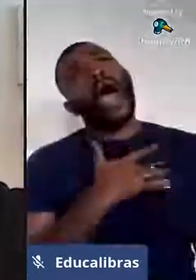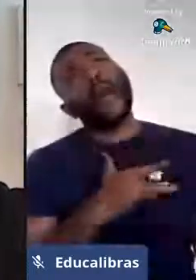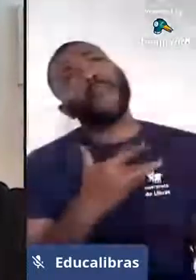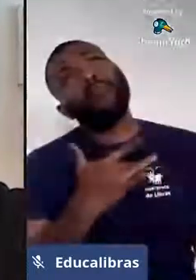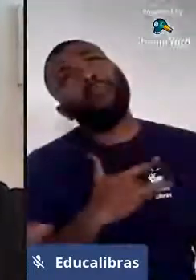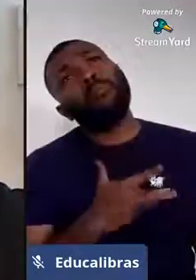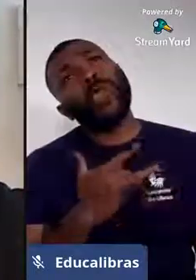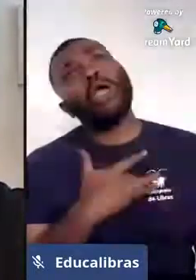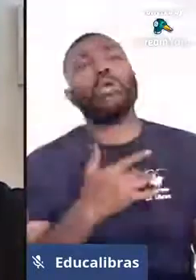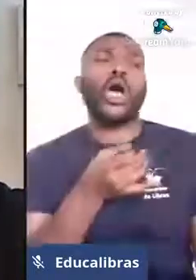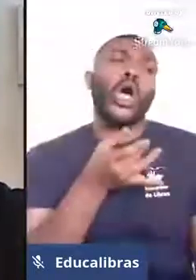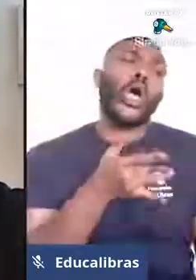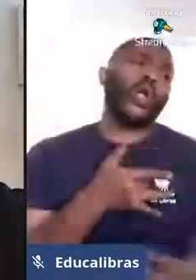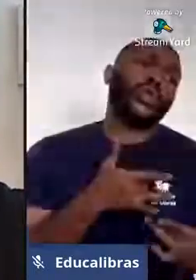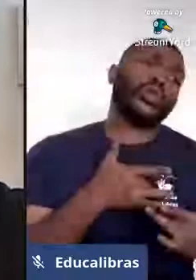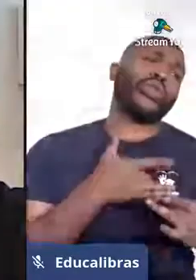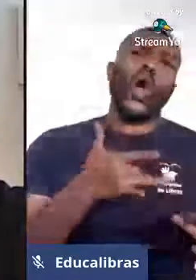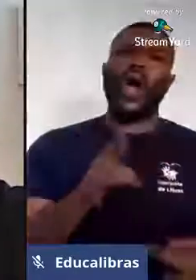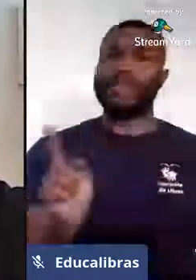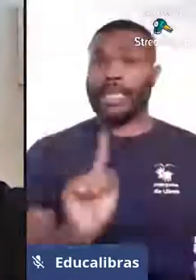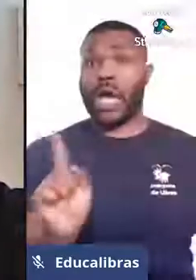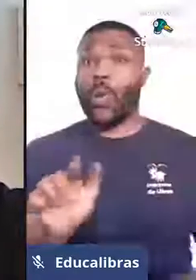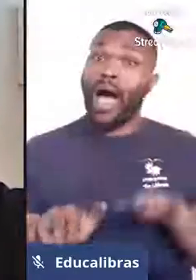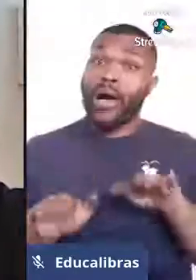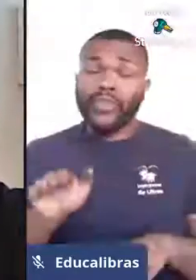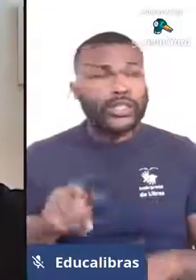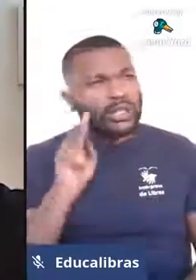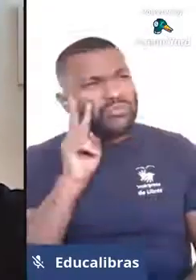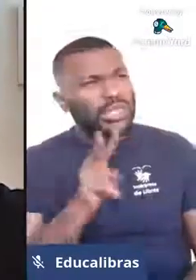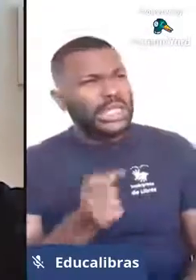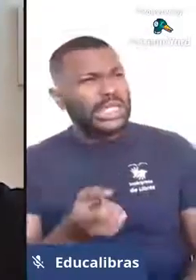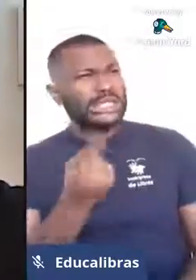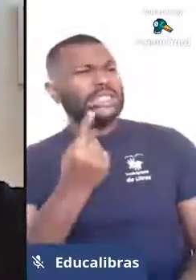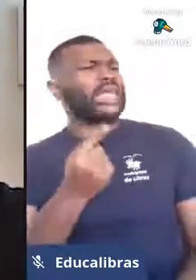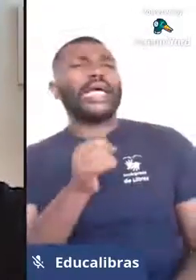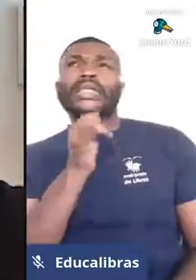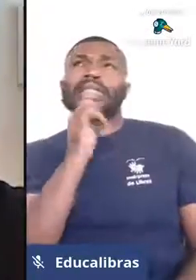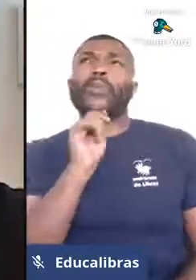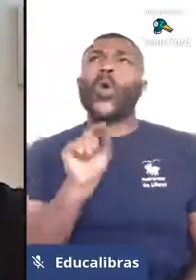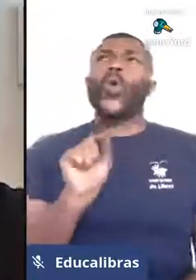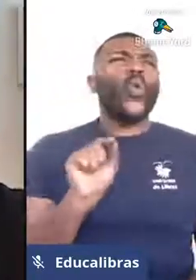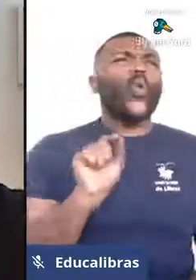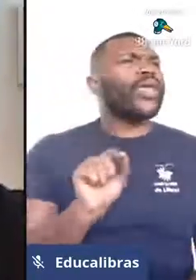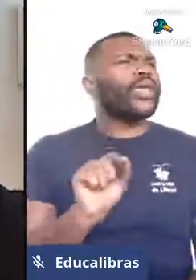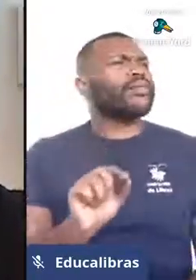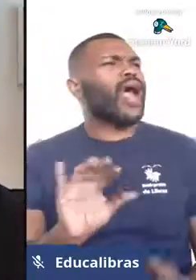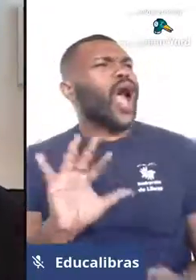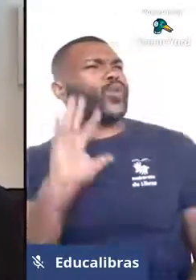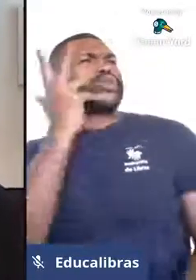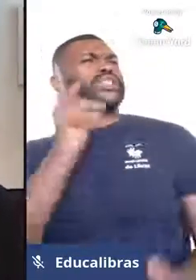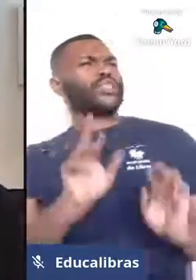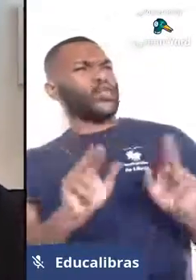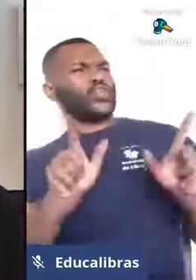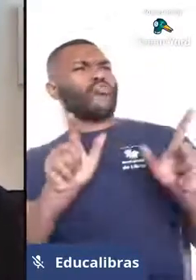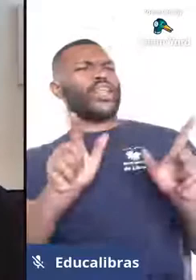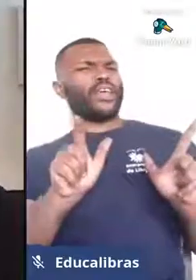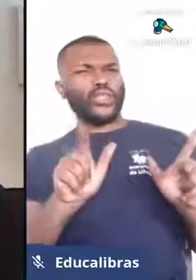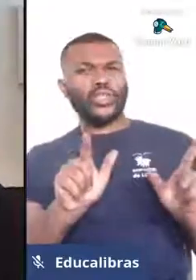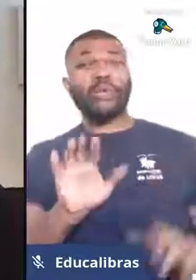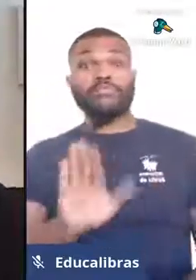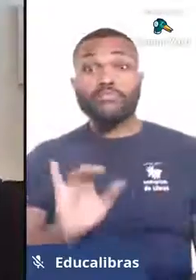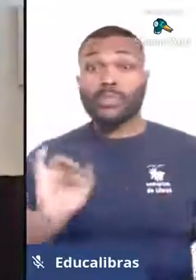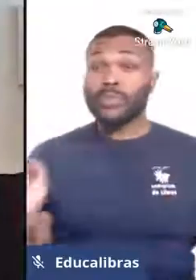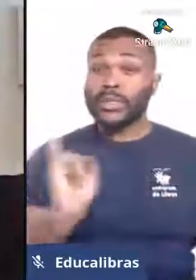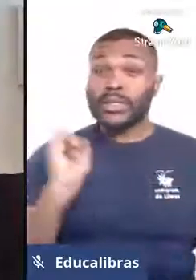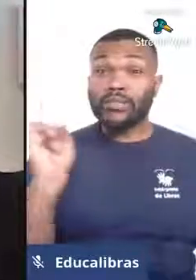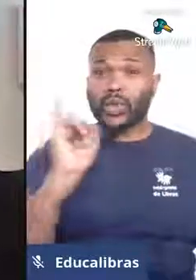mas com, às vezes, estranheza, às vezes, nossa, o que está acontecendo aqui? Mas eu acho que foi muito potente para mudar cabeças.